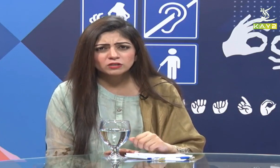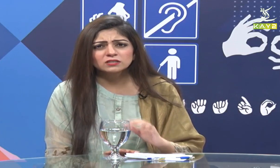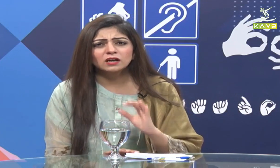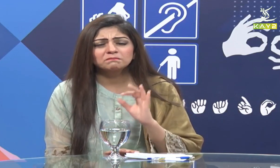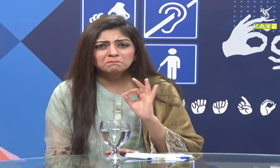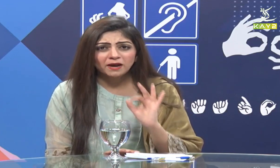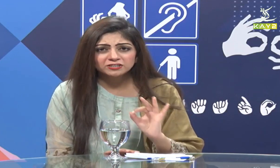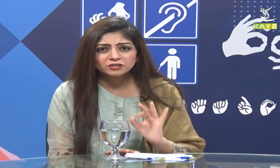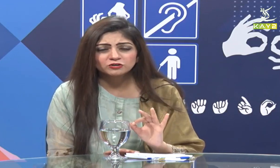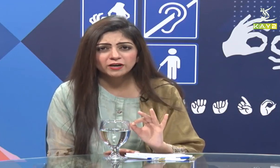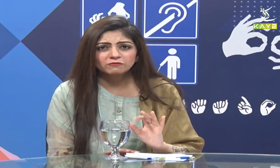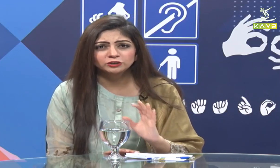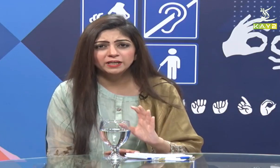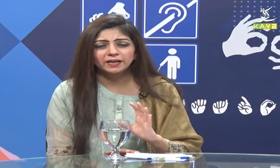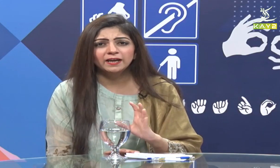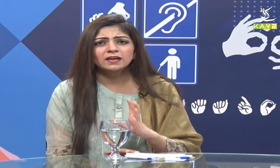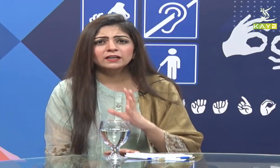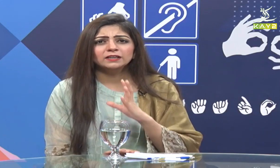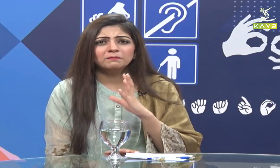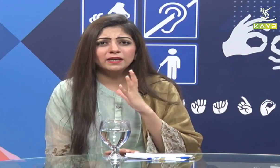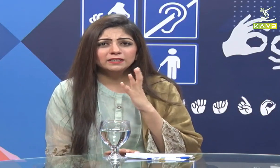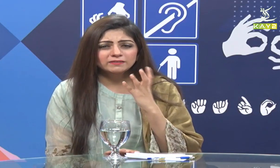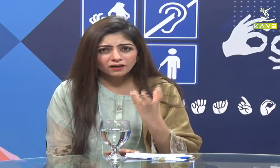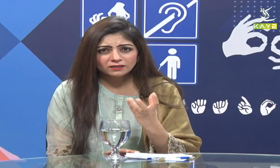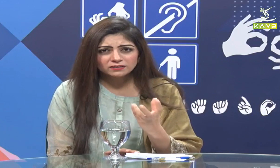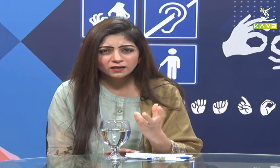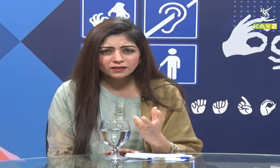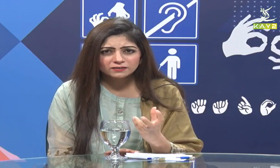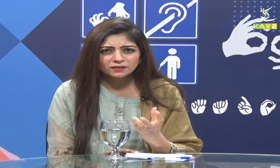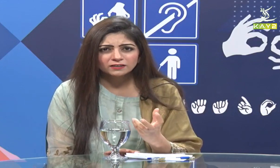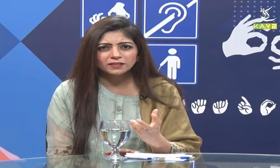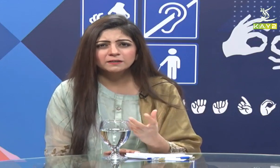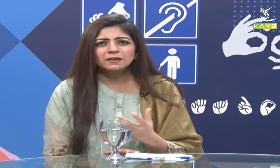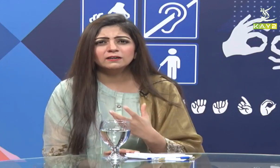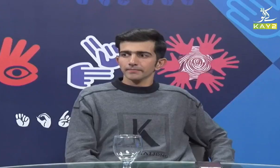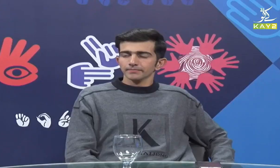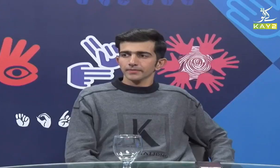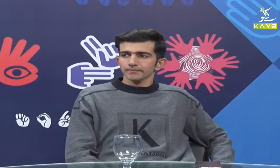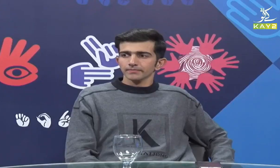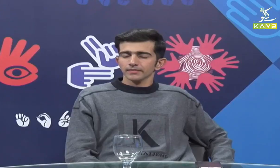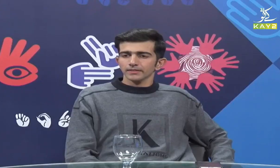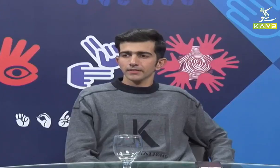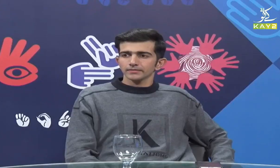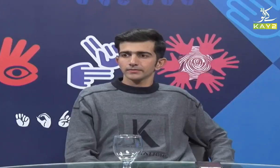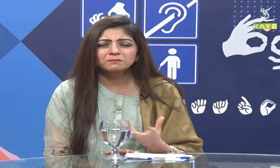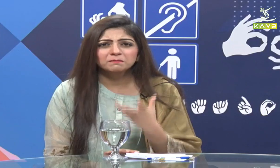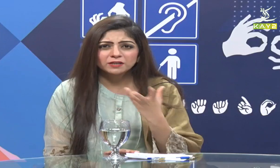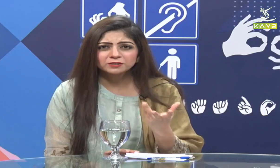इसका पैशन जो है वो यही है कि भाई ये ज़्यादा से ज़्यादा इस तरह की चीज़ों पे काम करे, अपने पैशन पे